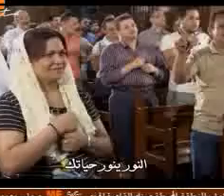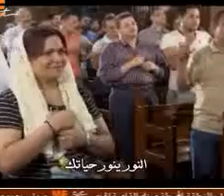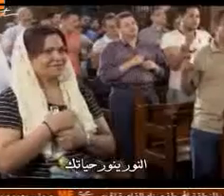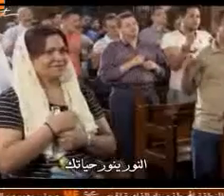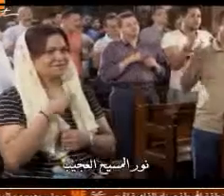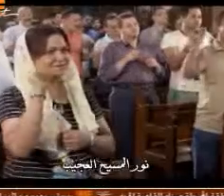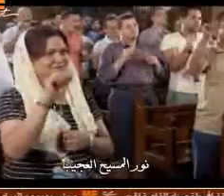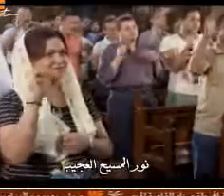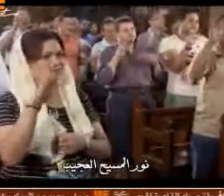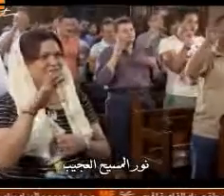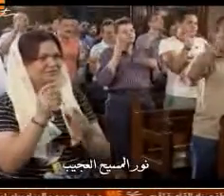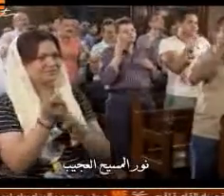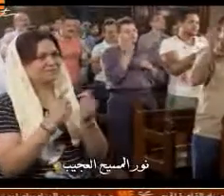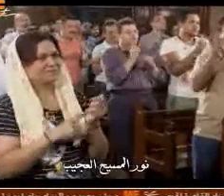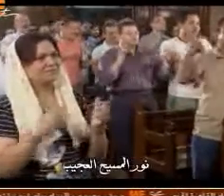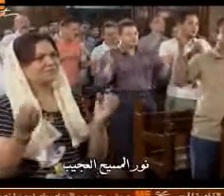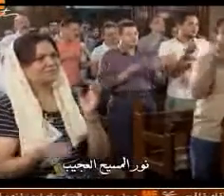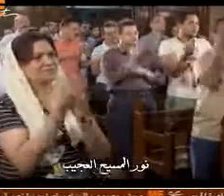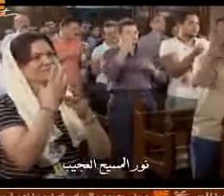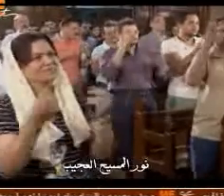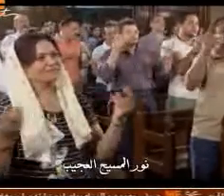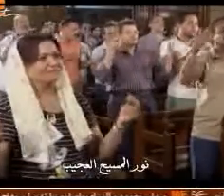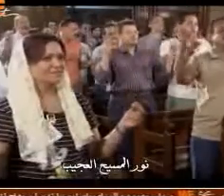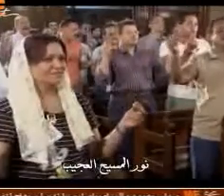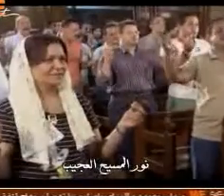حياتك، نور المسيح العجيب،